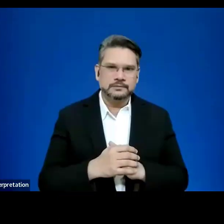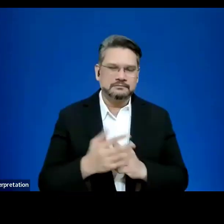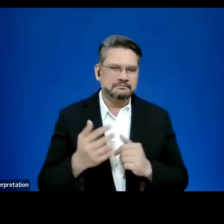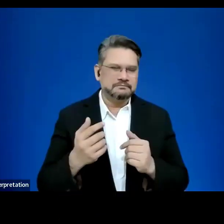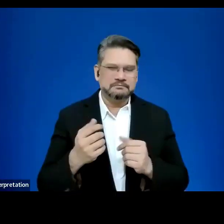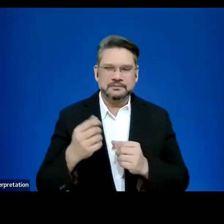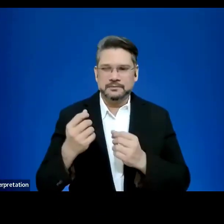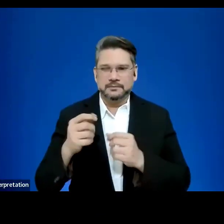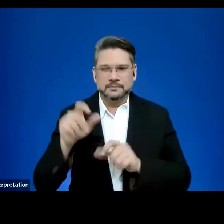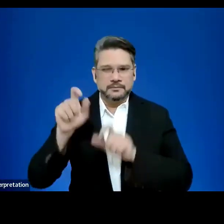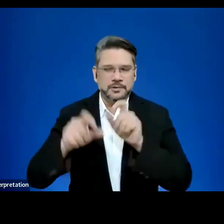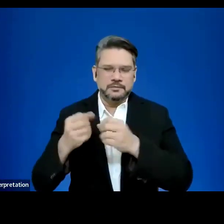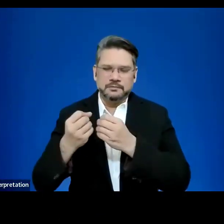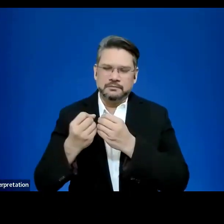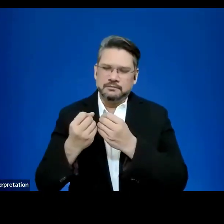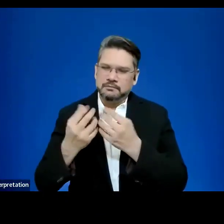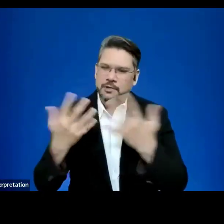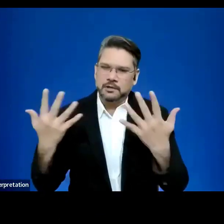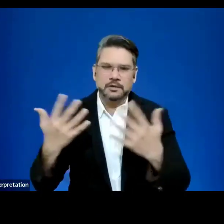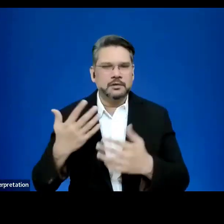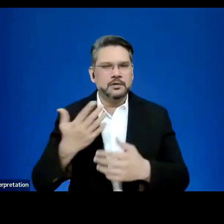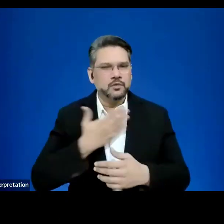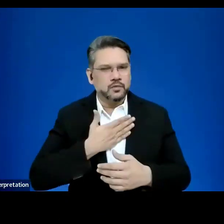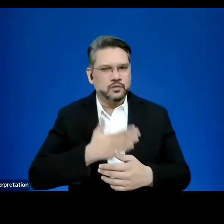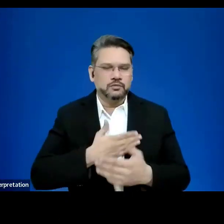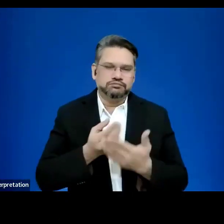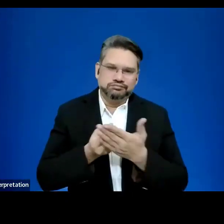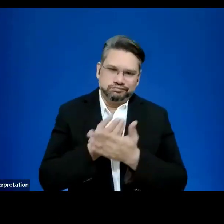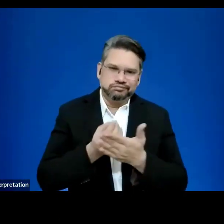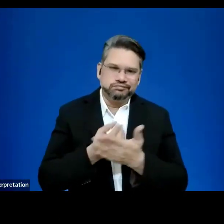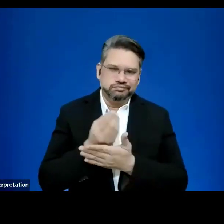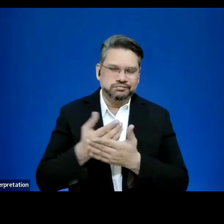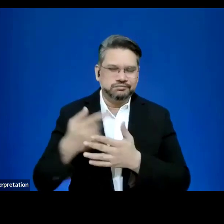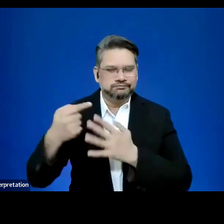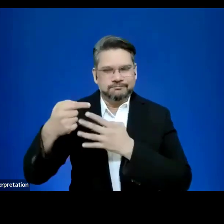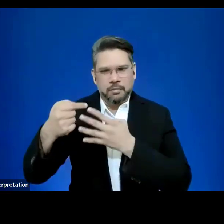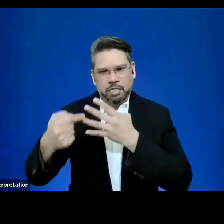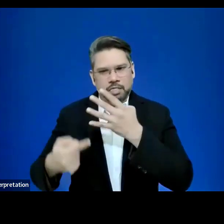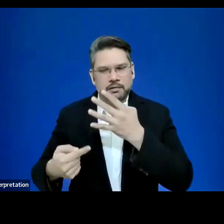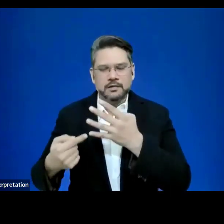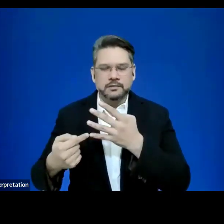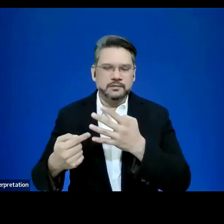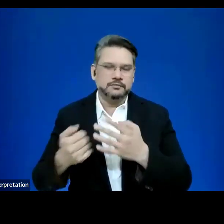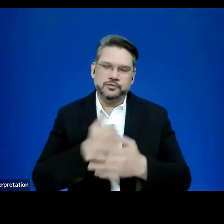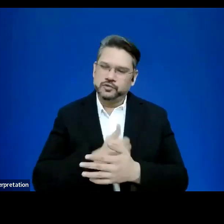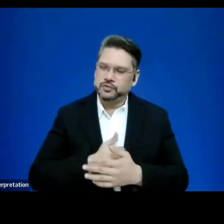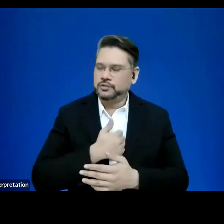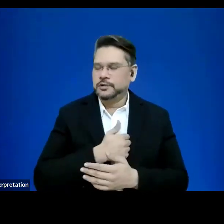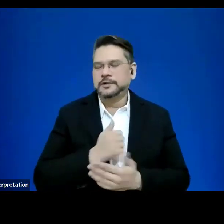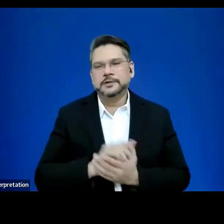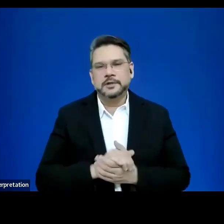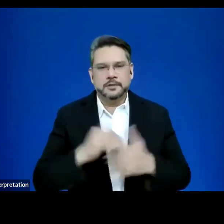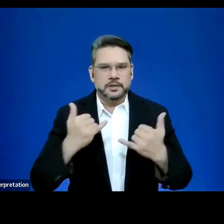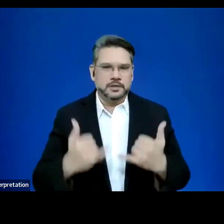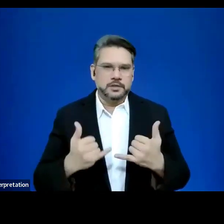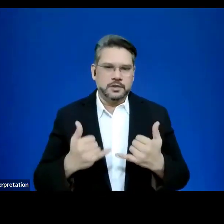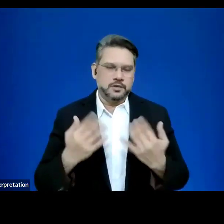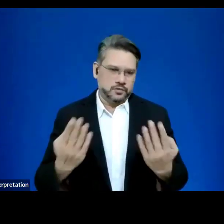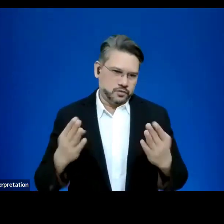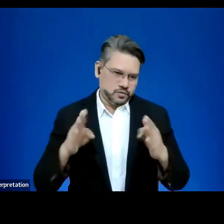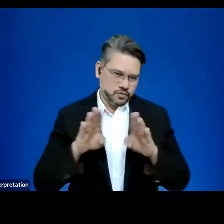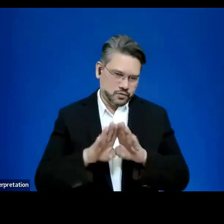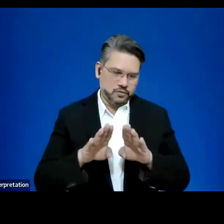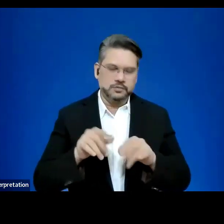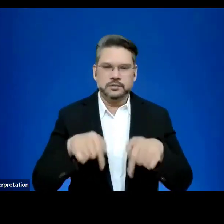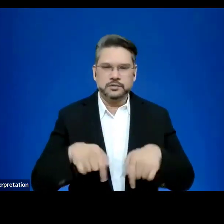了，因为我们的时间非常的短，而且有太多人想要分